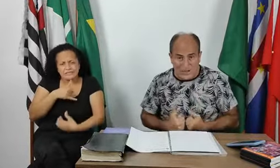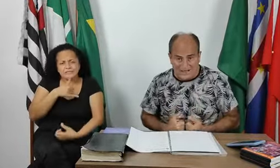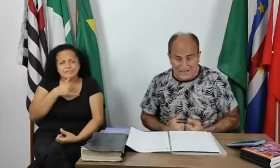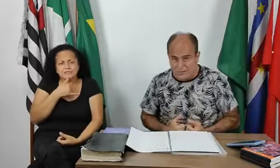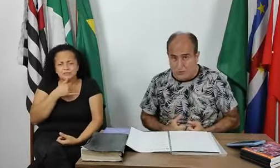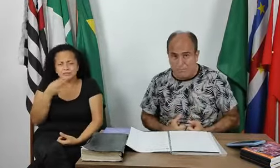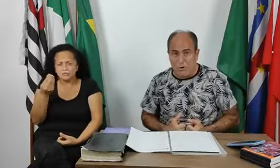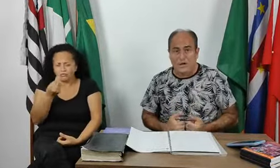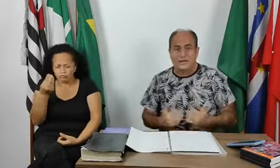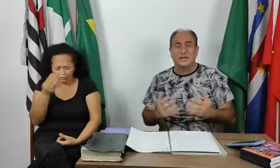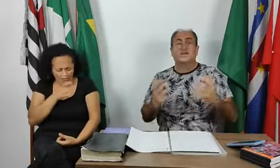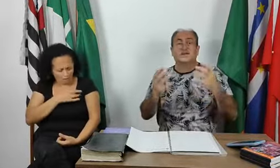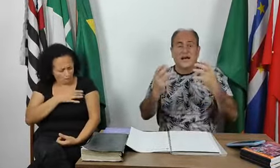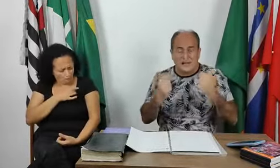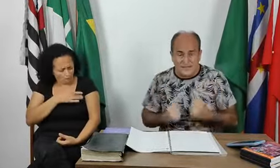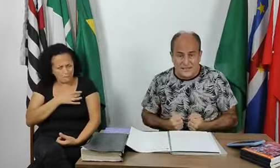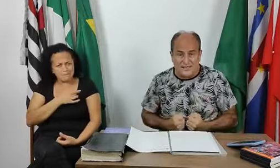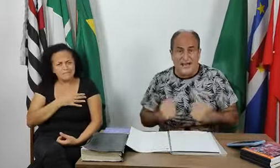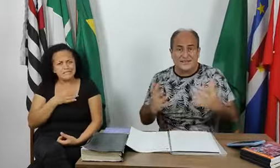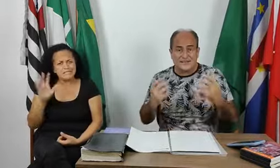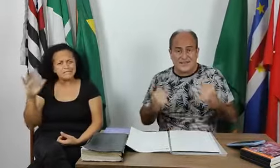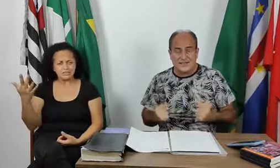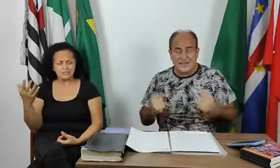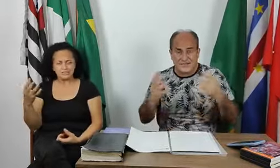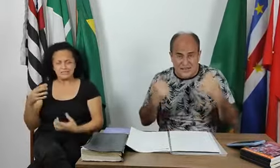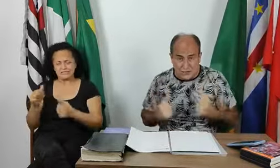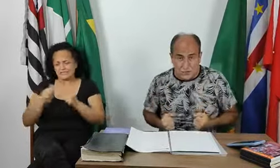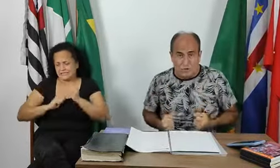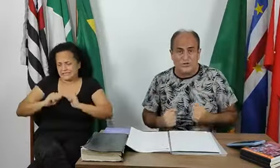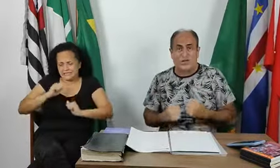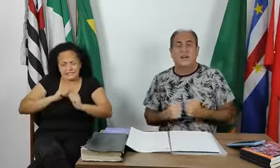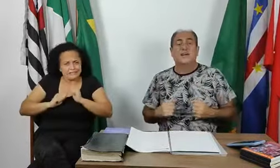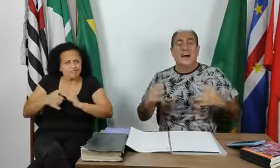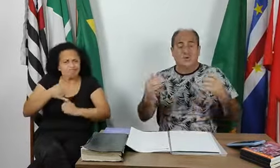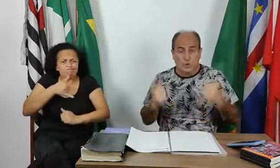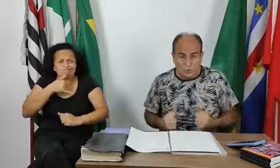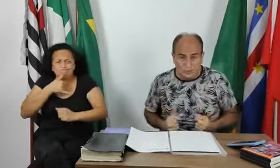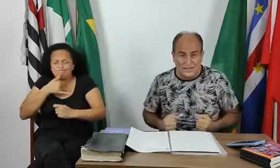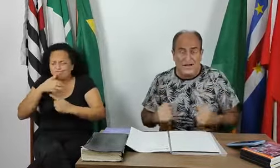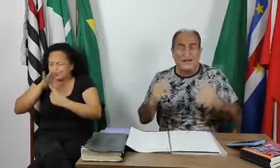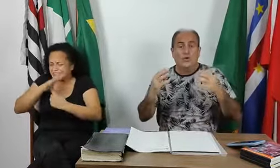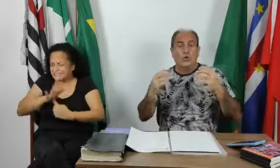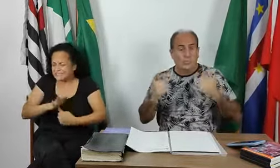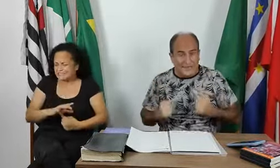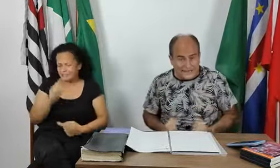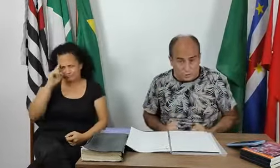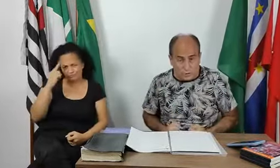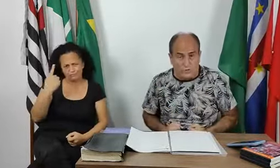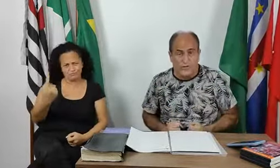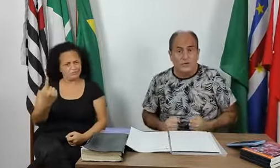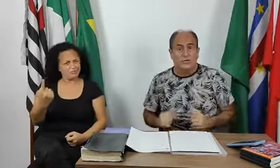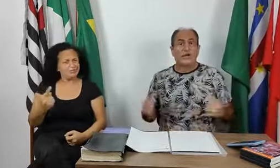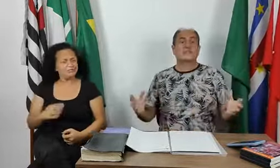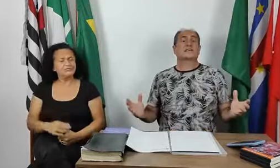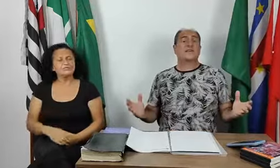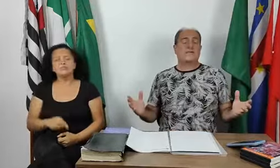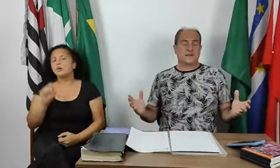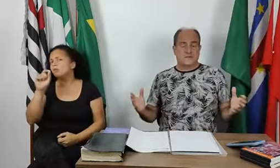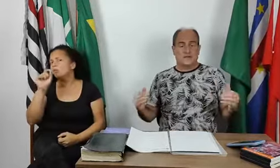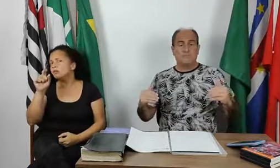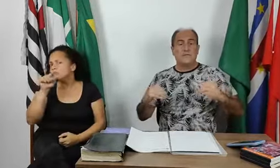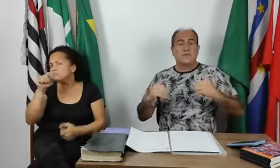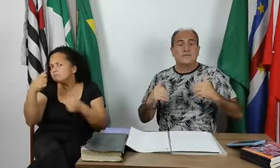medo bater na tua porta, a ansiedade, a tristeza, a angústia, a dúvida, o medo, o que você tem